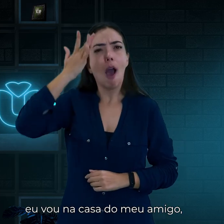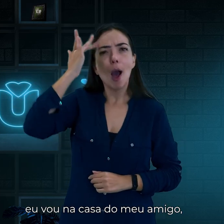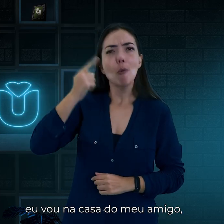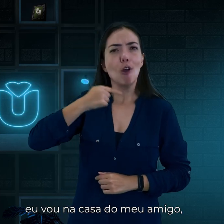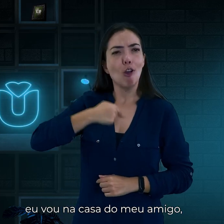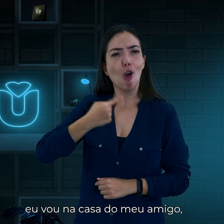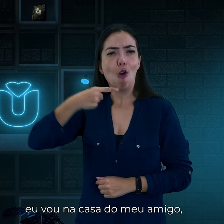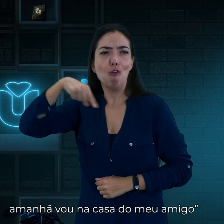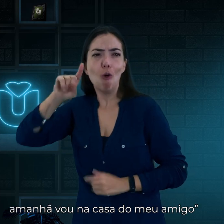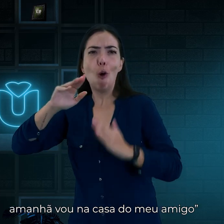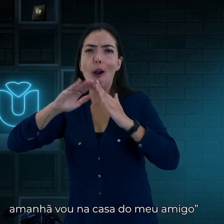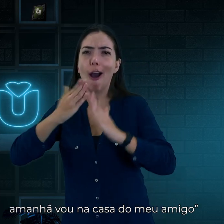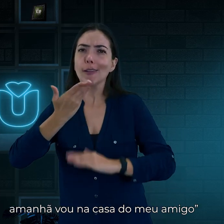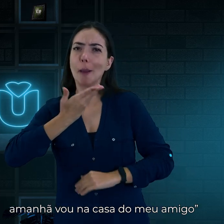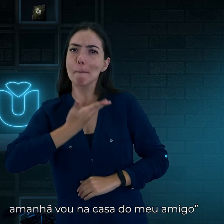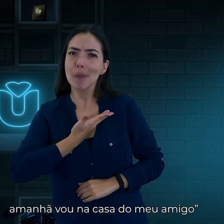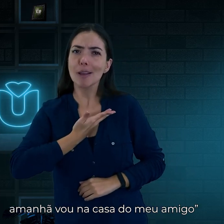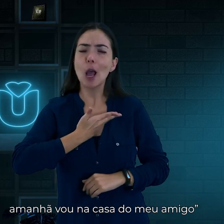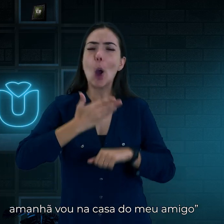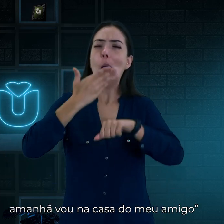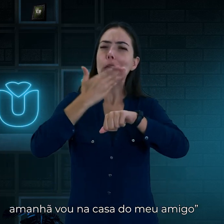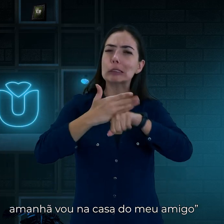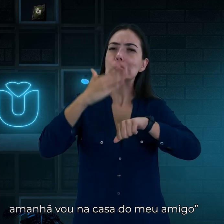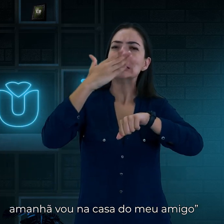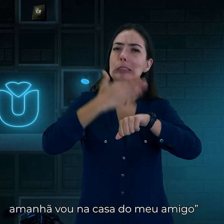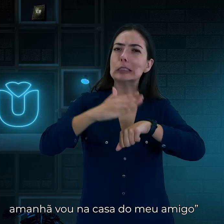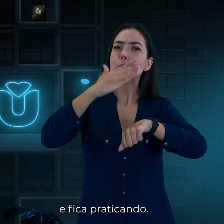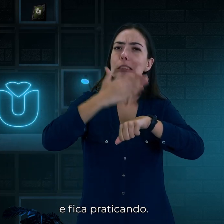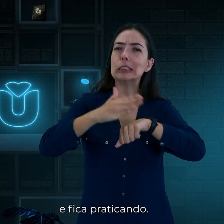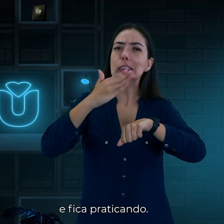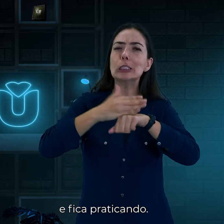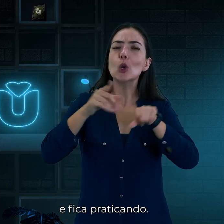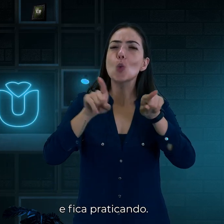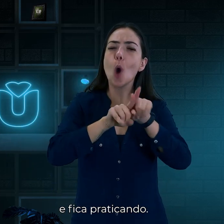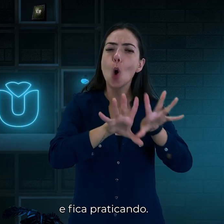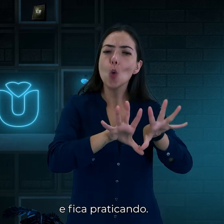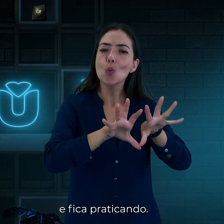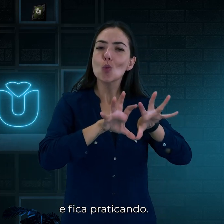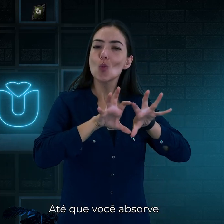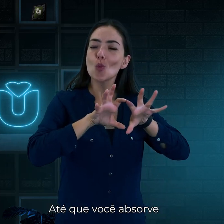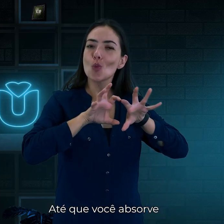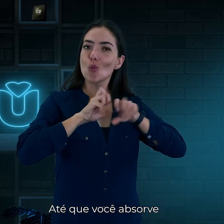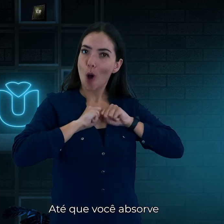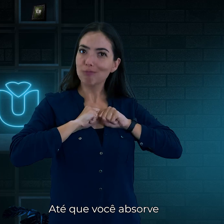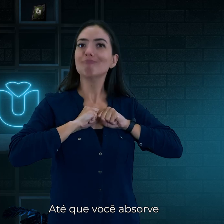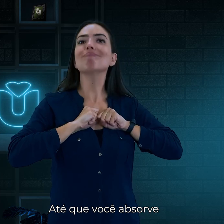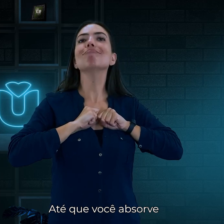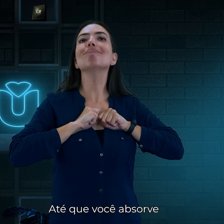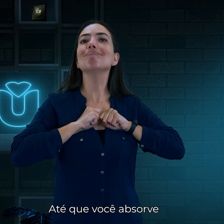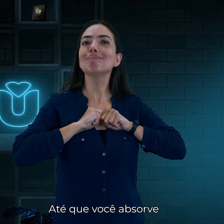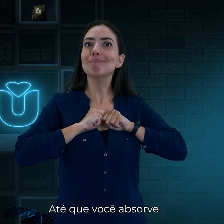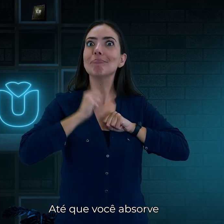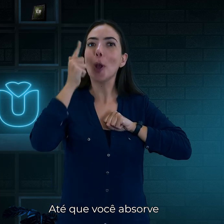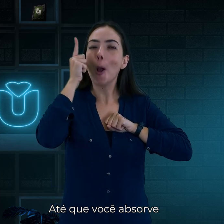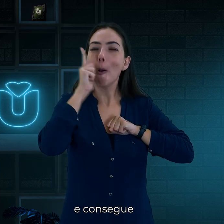do meu amigo. Amanhã eu vou na casa do meu amigo. E fica praticando. Até que você absorve e